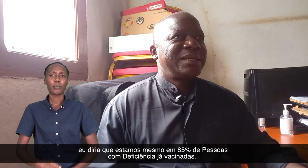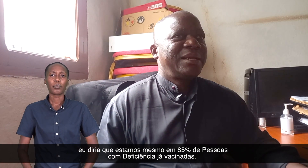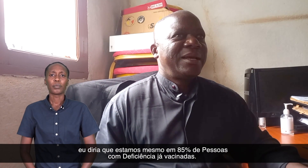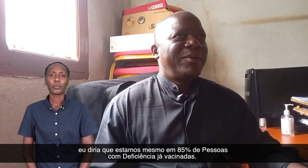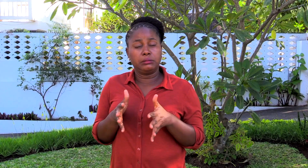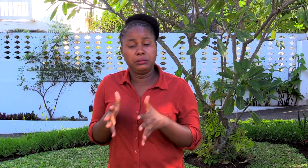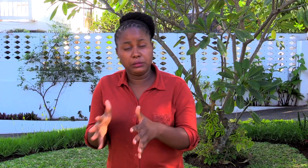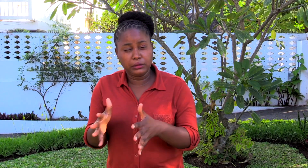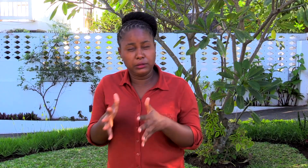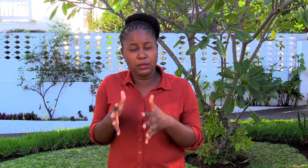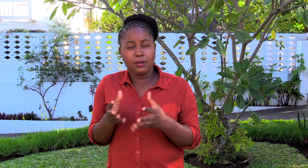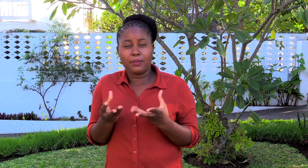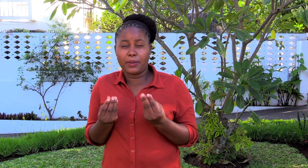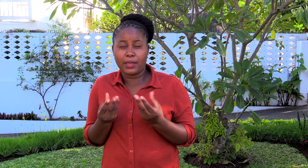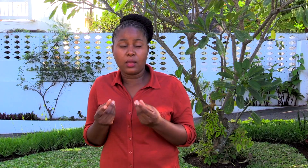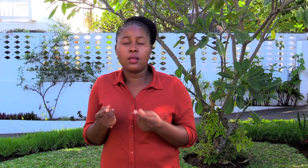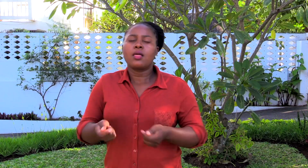vacinadas.